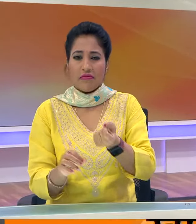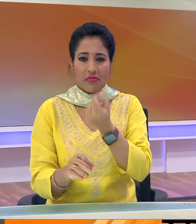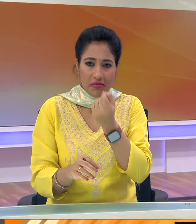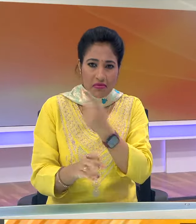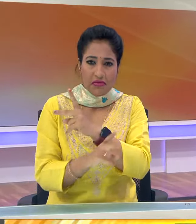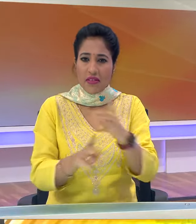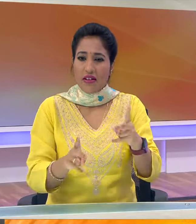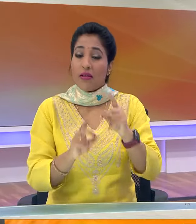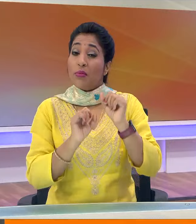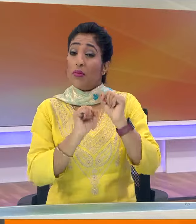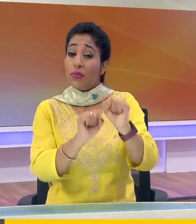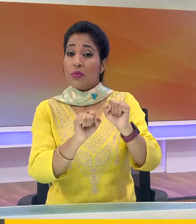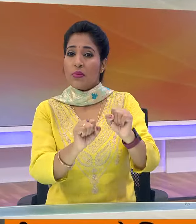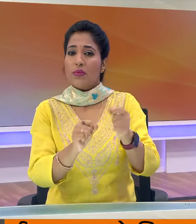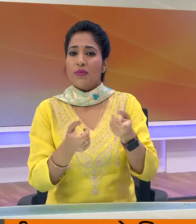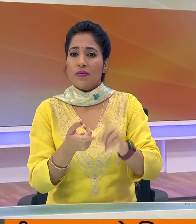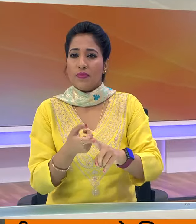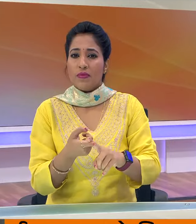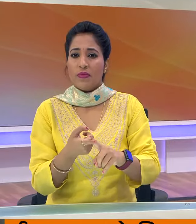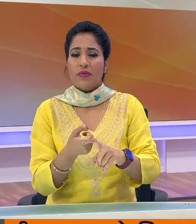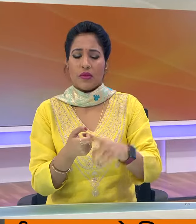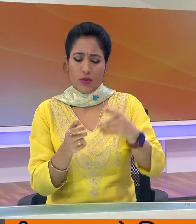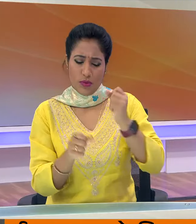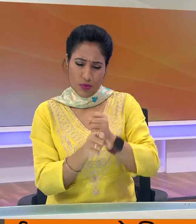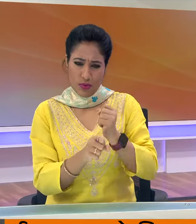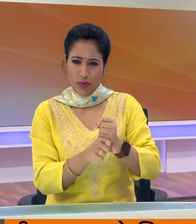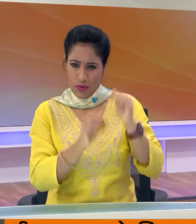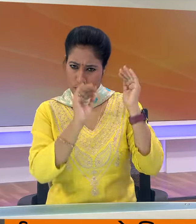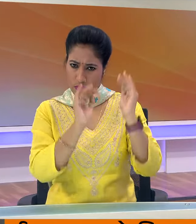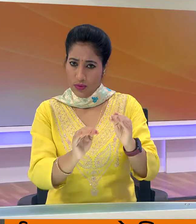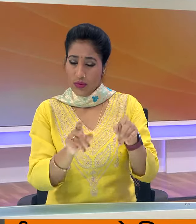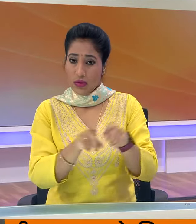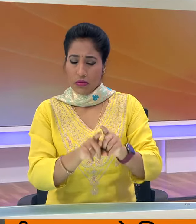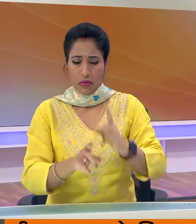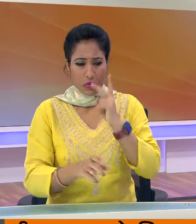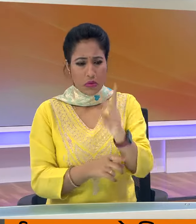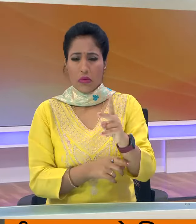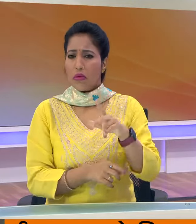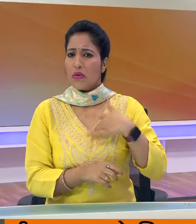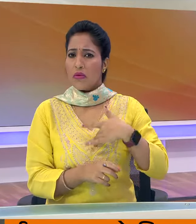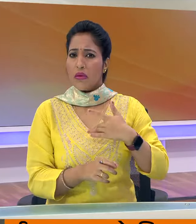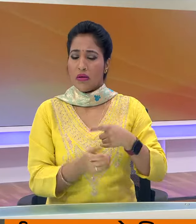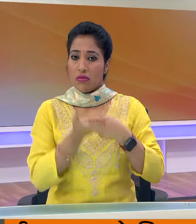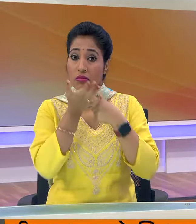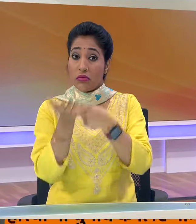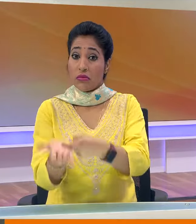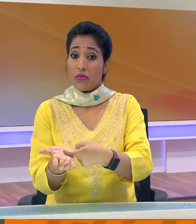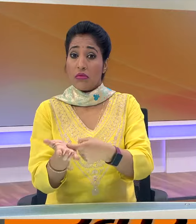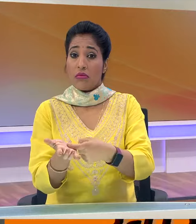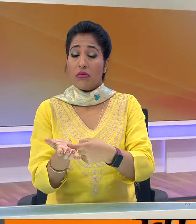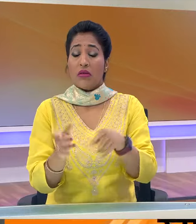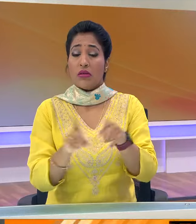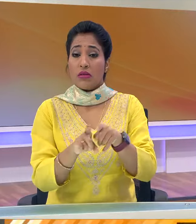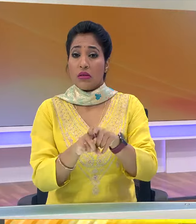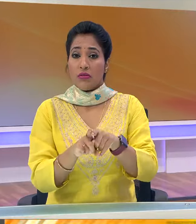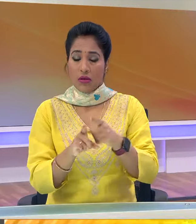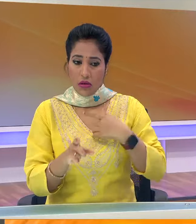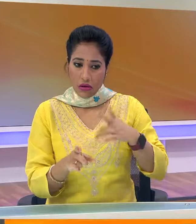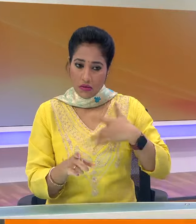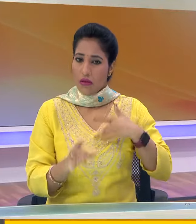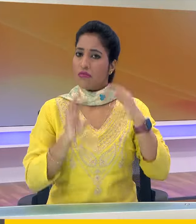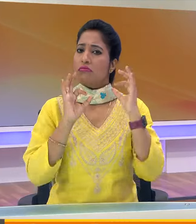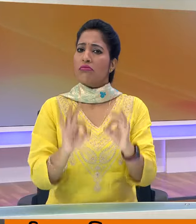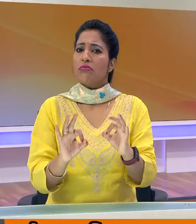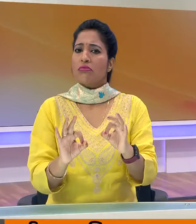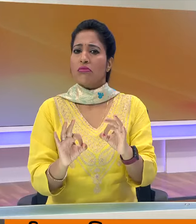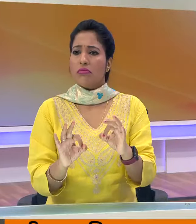है, वाकरण कराने वाला है, ये एक बहुत आदरणीय पदक्षेप हमको लगता है, बहुत